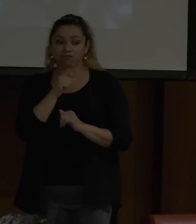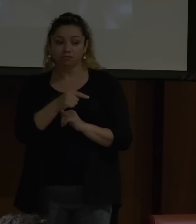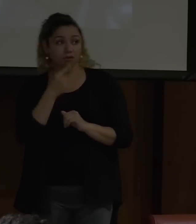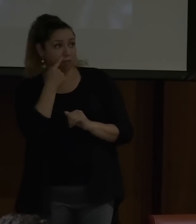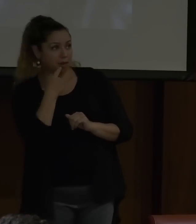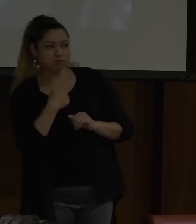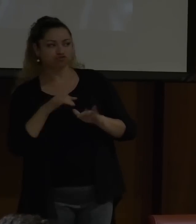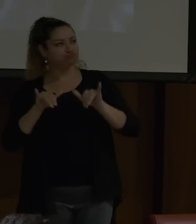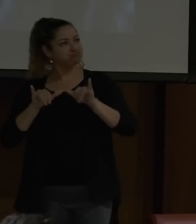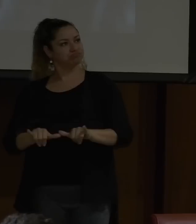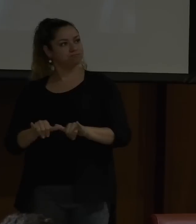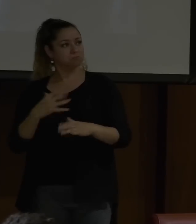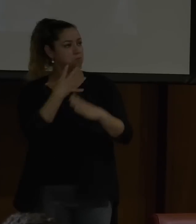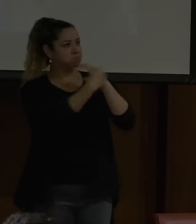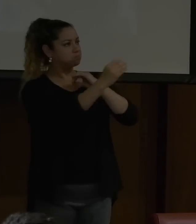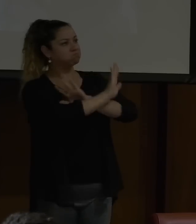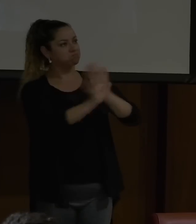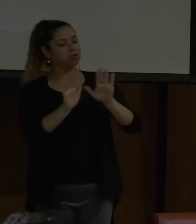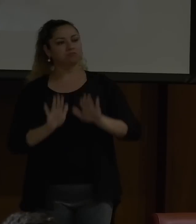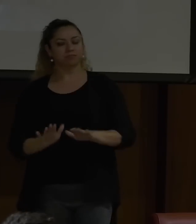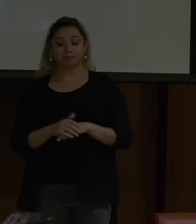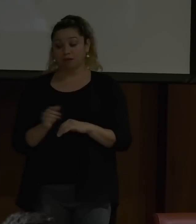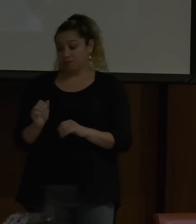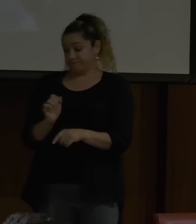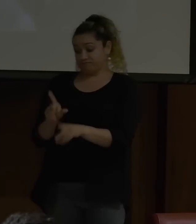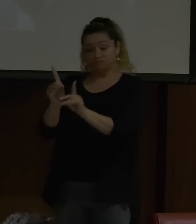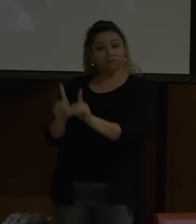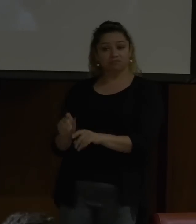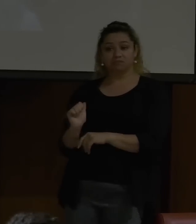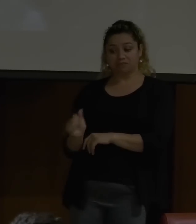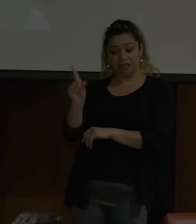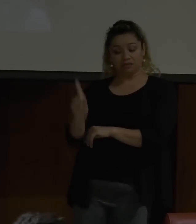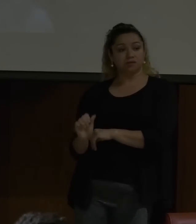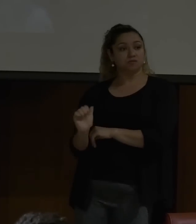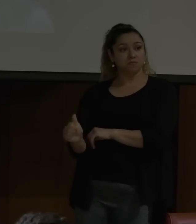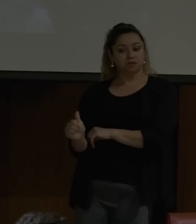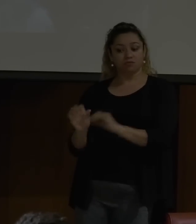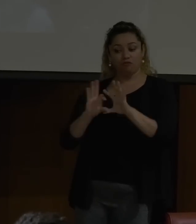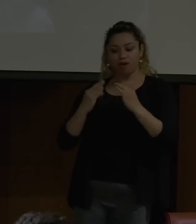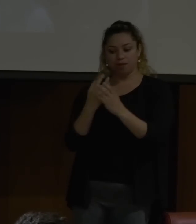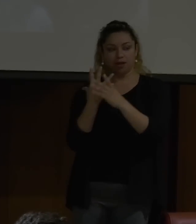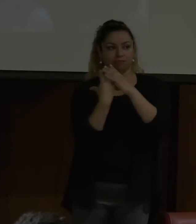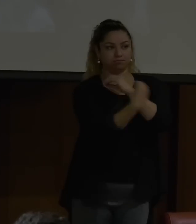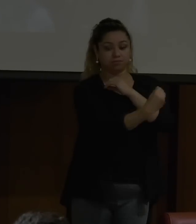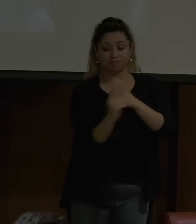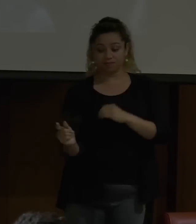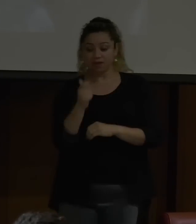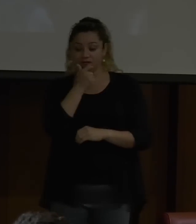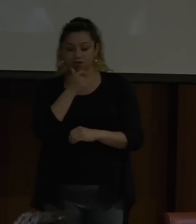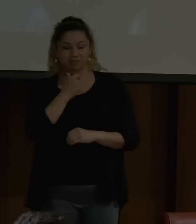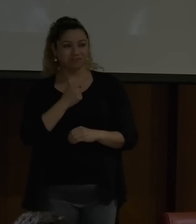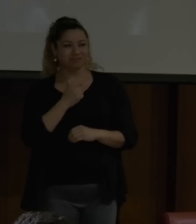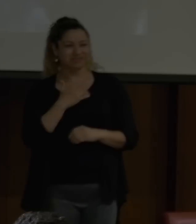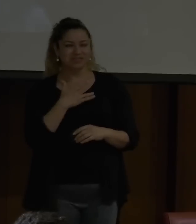dijo a su padre. A pesar de la seguridad en su decisión, los primeros días luego de la partida de su familia, Leandro se sintió